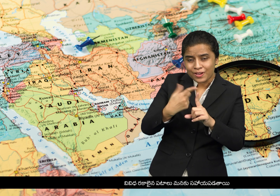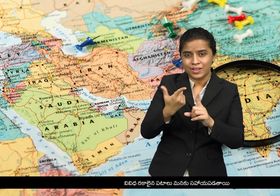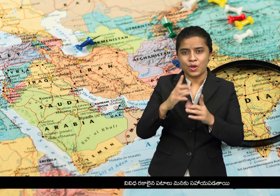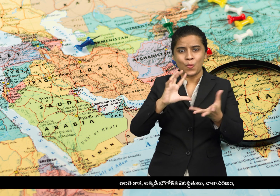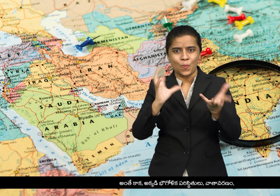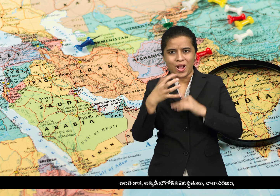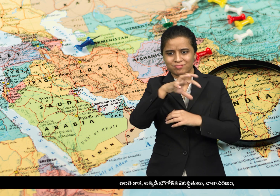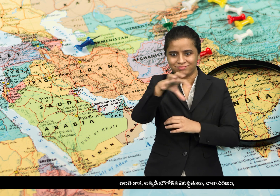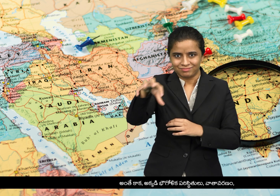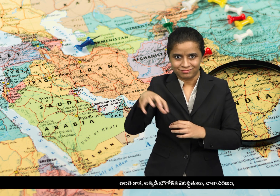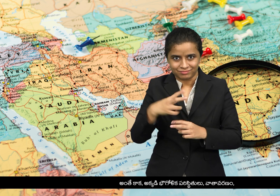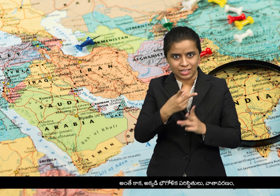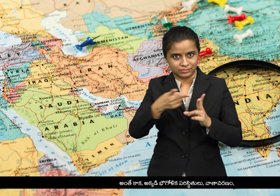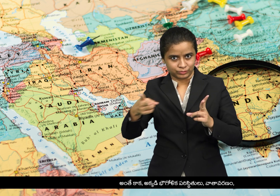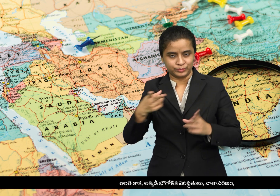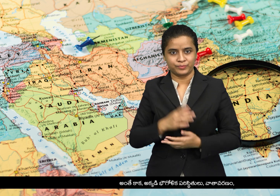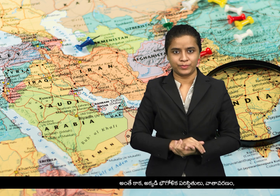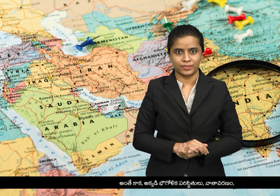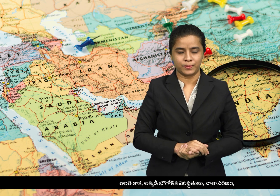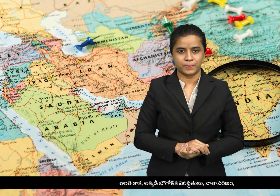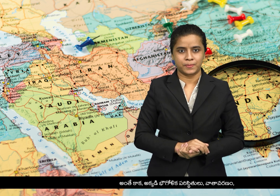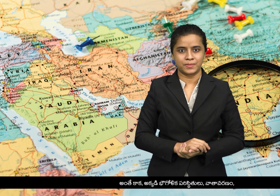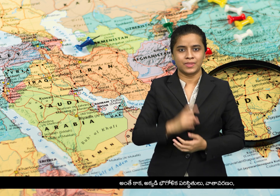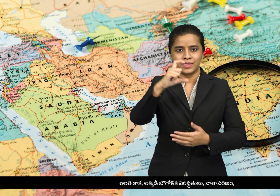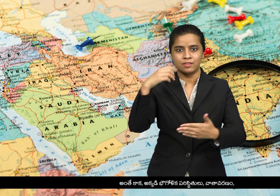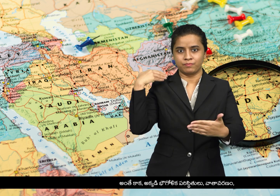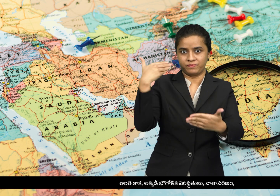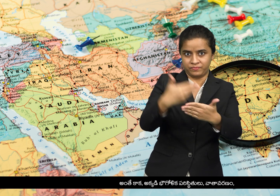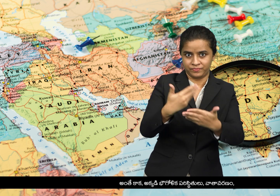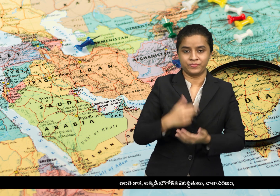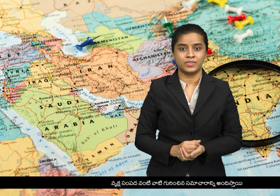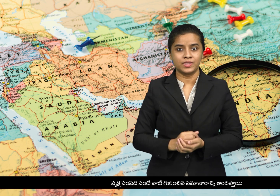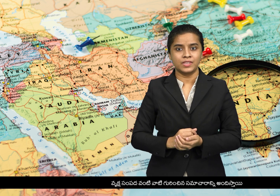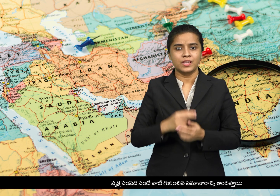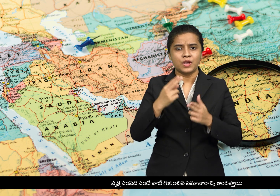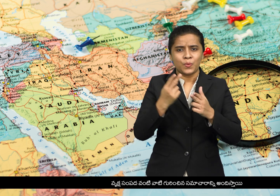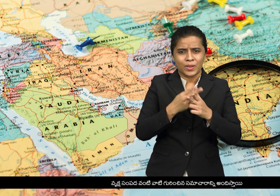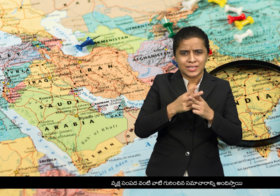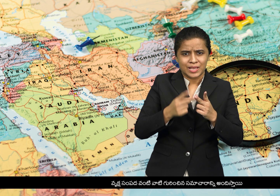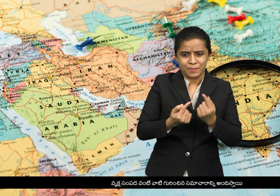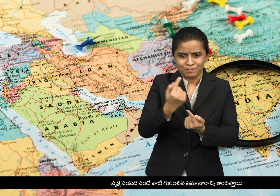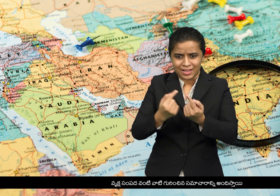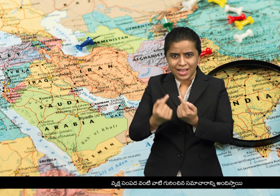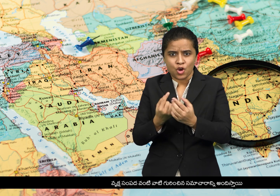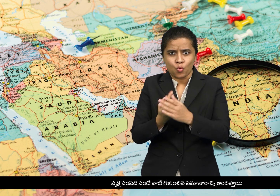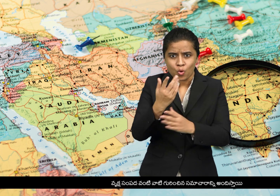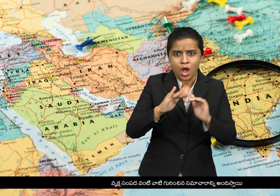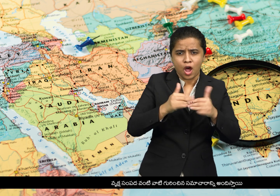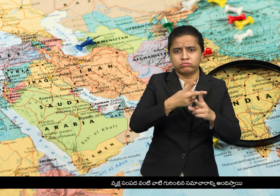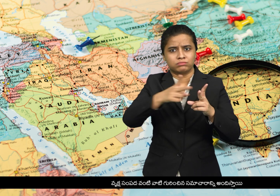సహాయపడతాయి. అంతేకాక అక్కడి భౌగోళిక పరిస్థితులు, వాతావరణం, వృక్ష సంపద వంటి వాటి గురించి సమాచారాన్ని